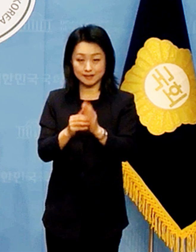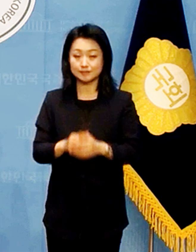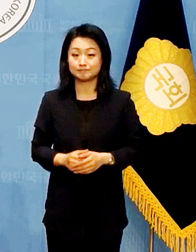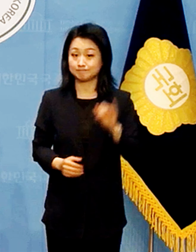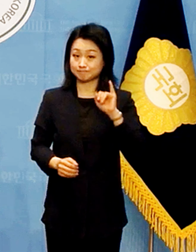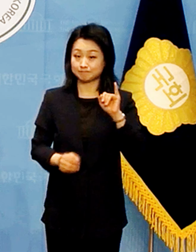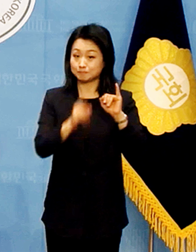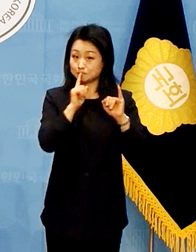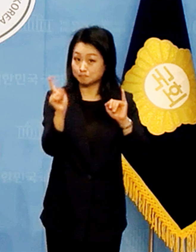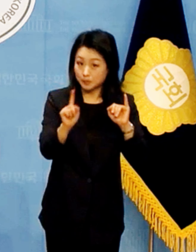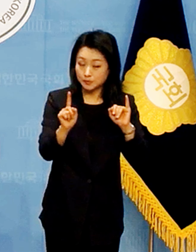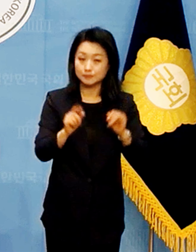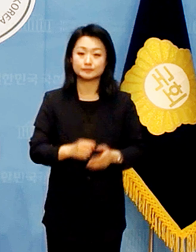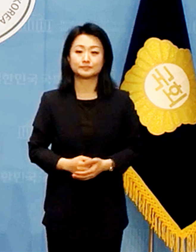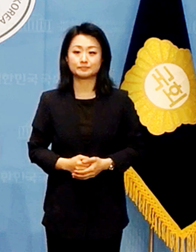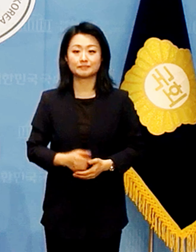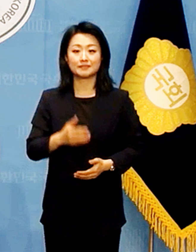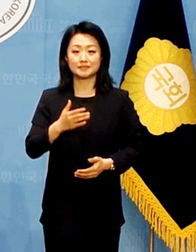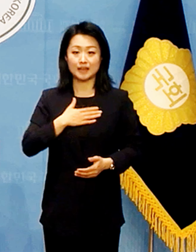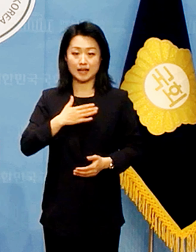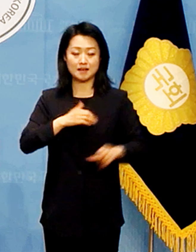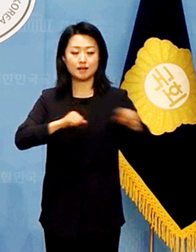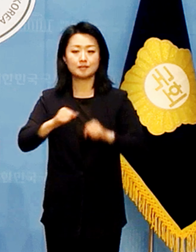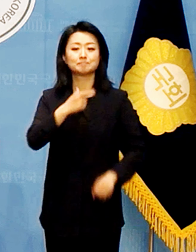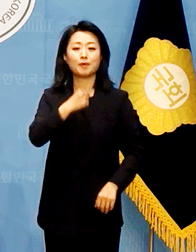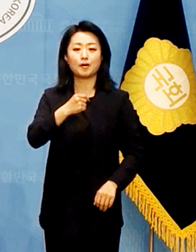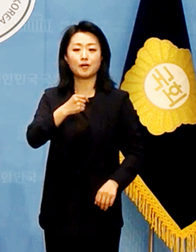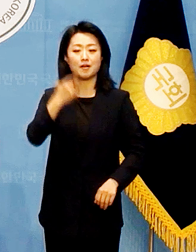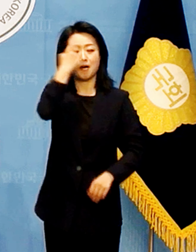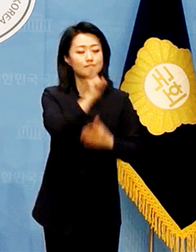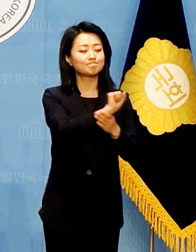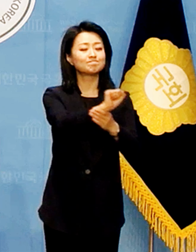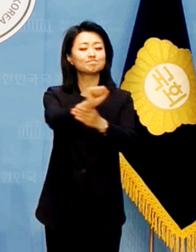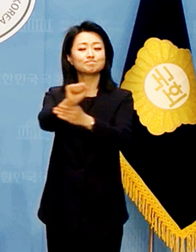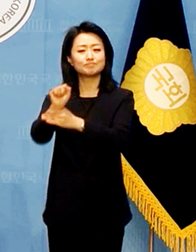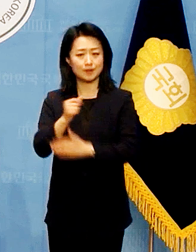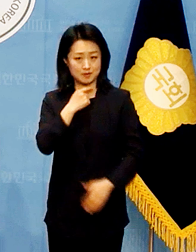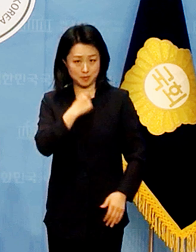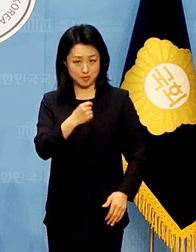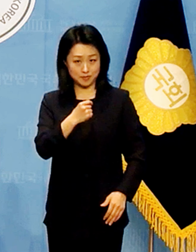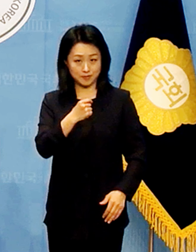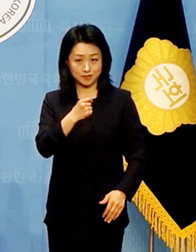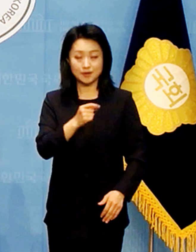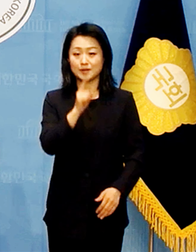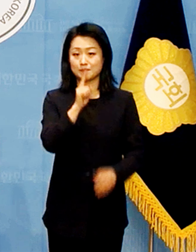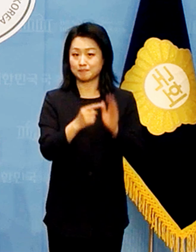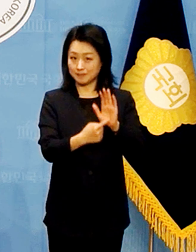메시지는 분명해 보입니다. 나 말리지 마. 앞으로 활발하게 활동할 거니까. 라고